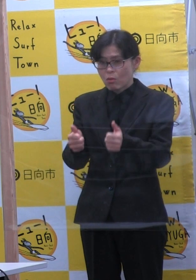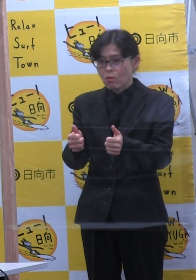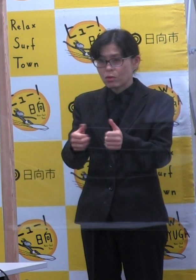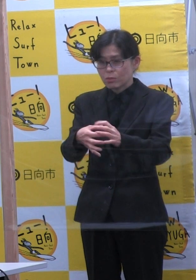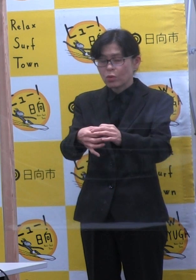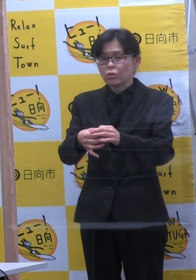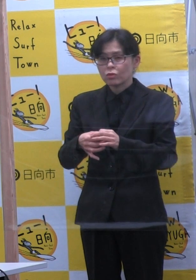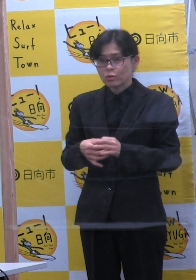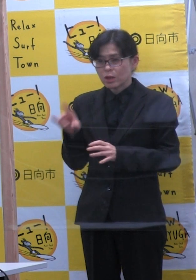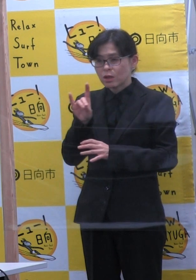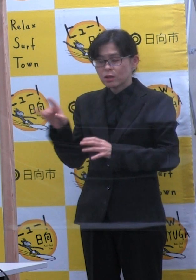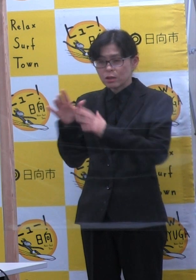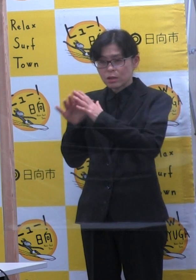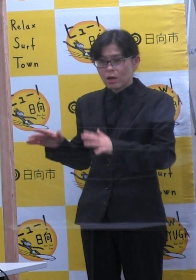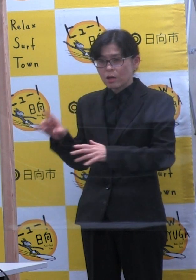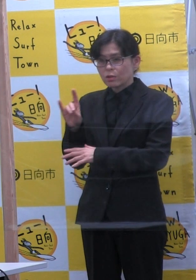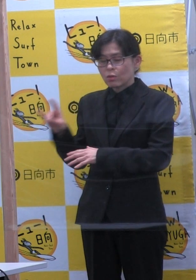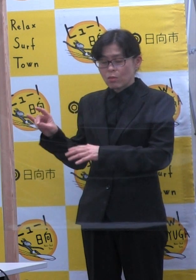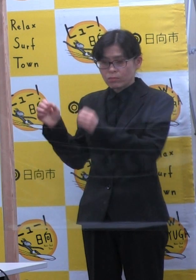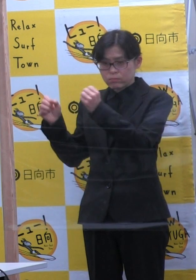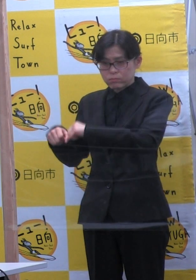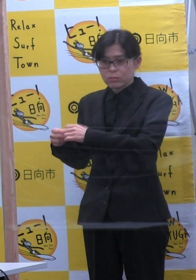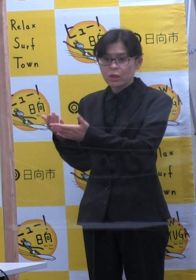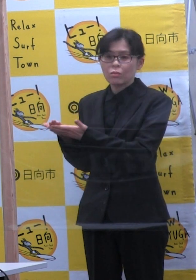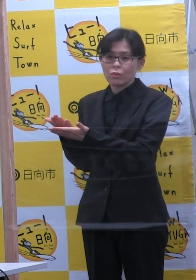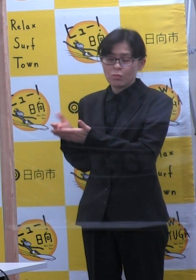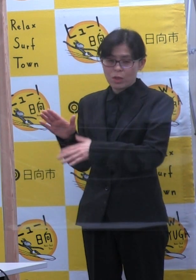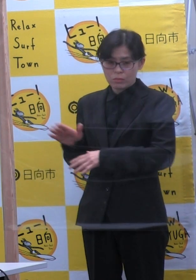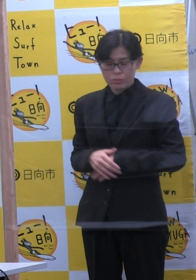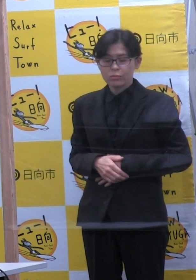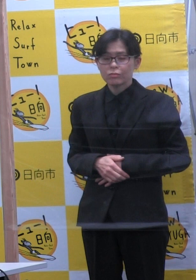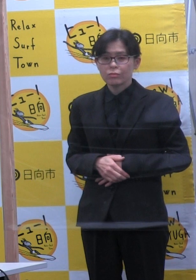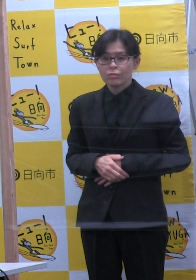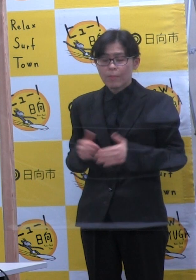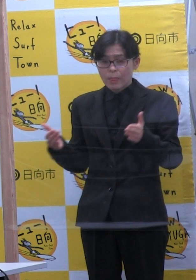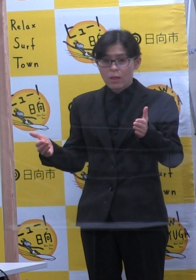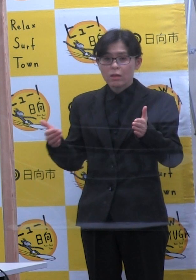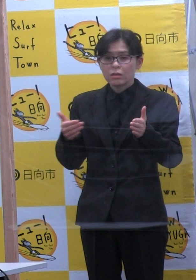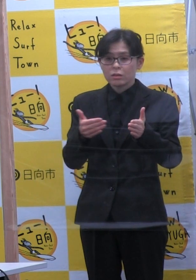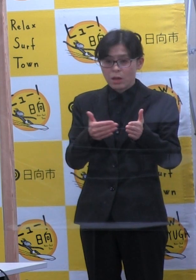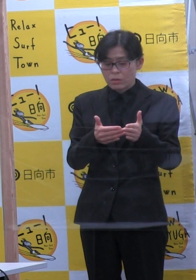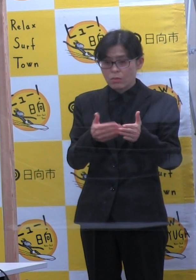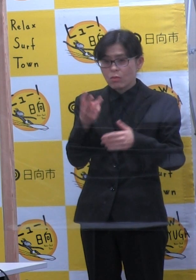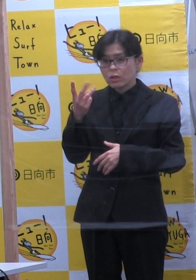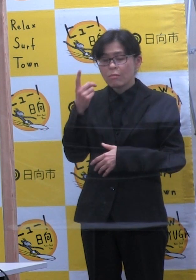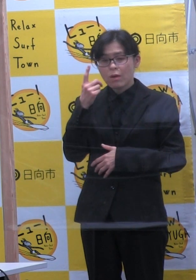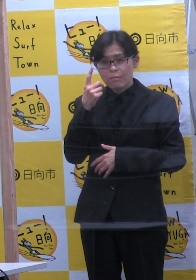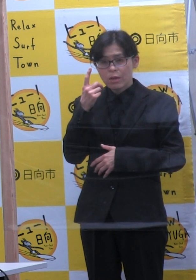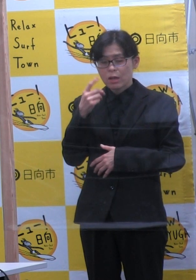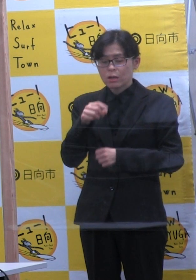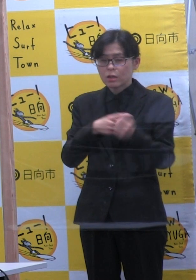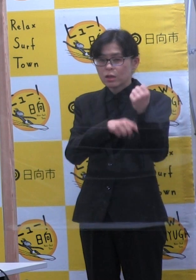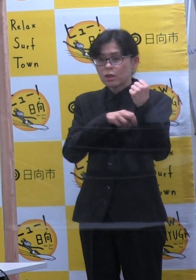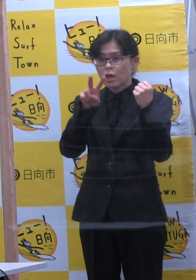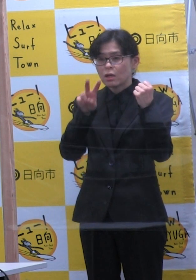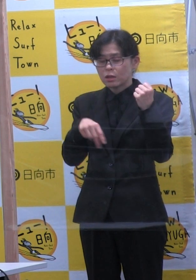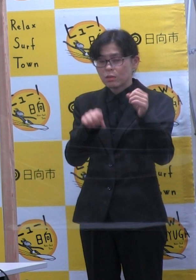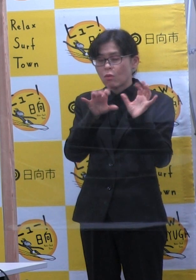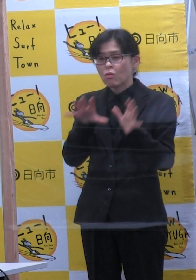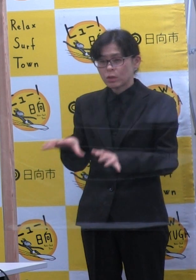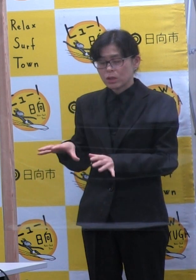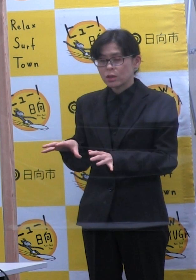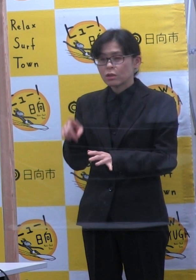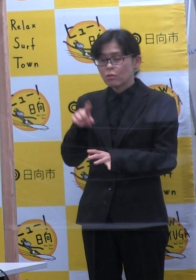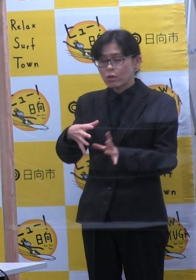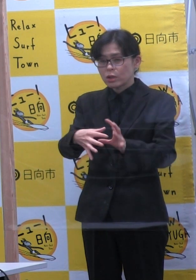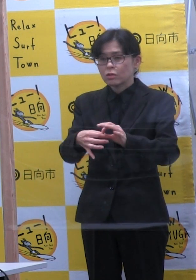議会の議決を求めるものです。最後に3番の権利の放棄及びこ